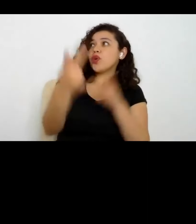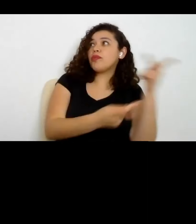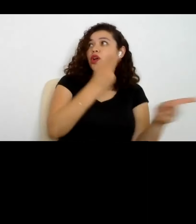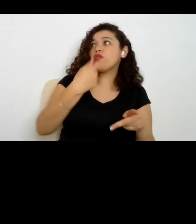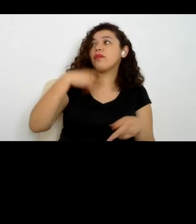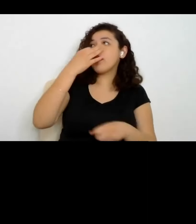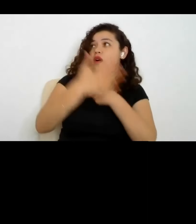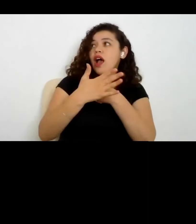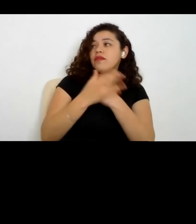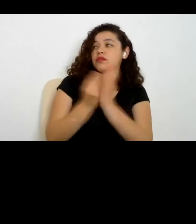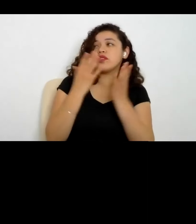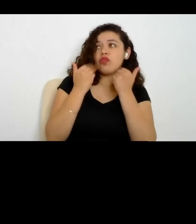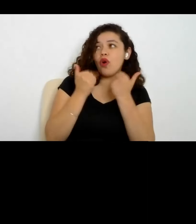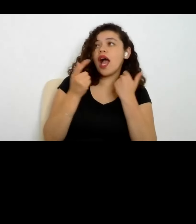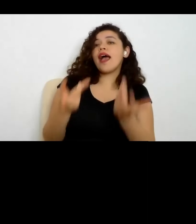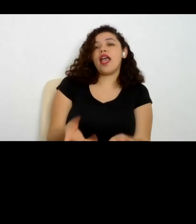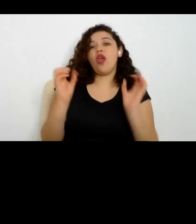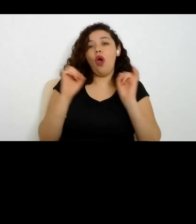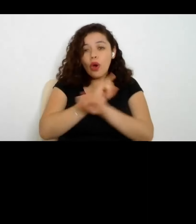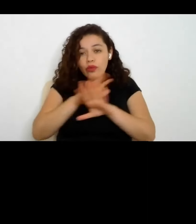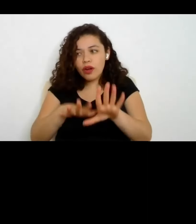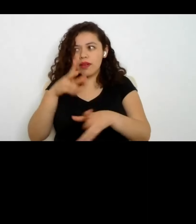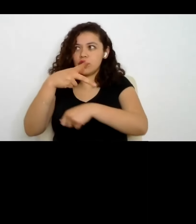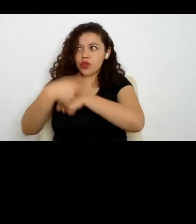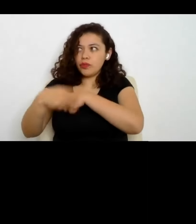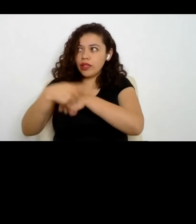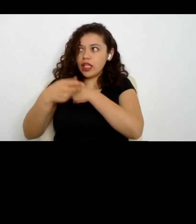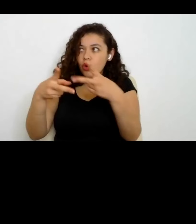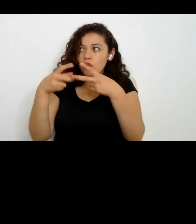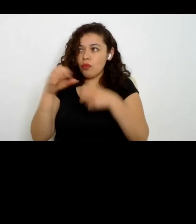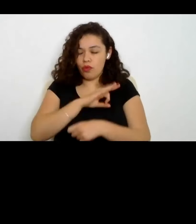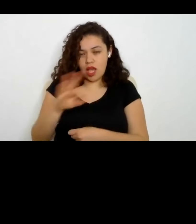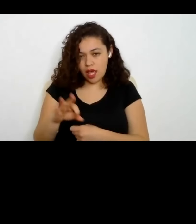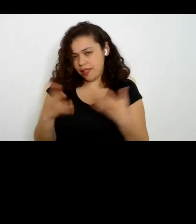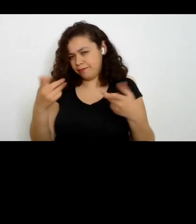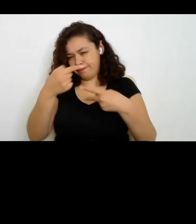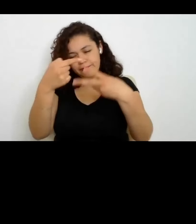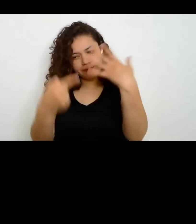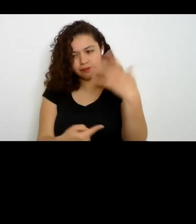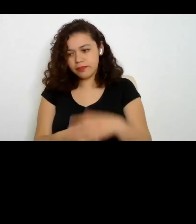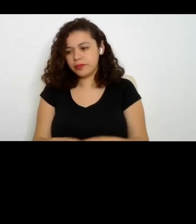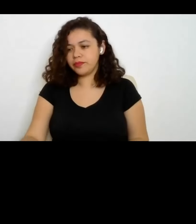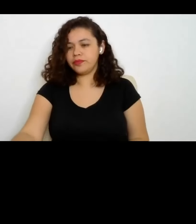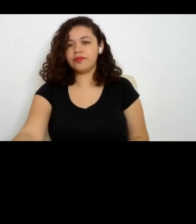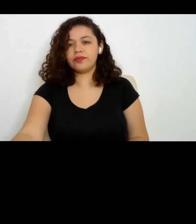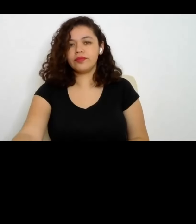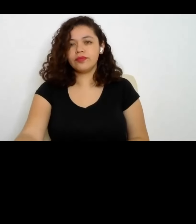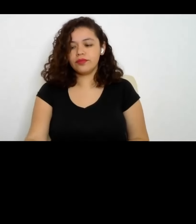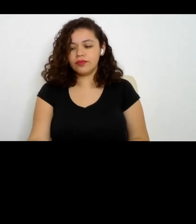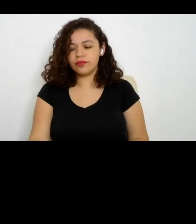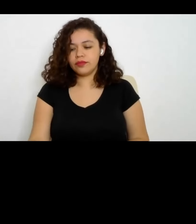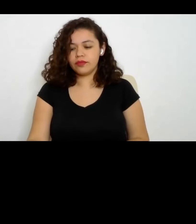o cuando pudiera haber una vulneración a la seguridad de estos datos, y en fin, ¿no? Entonces, eso es parte también